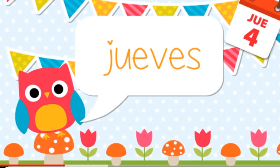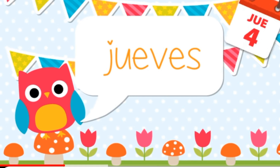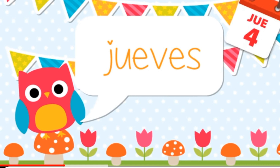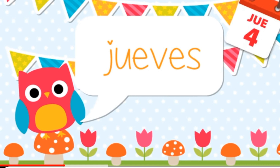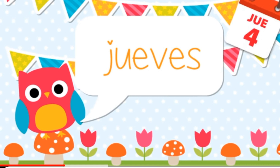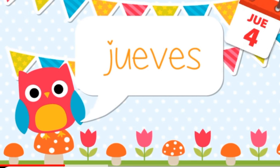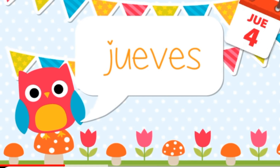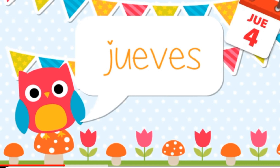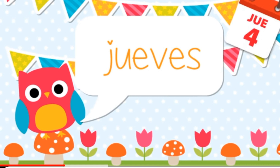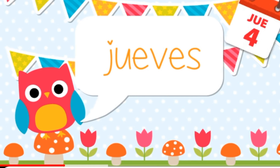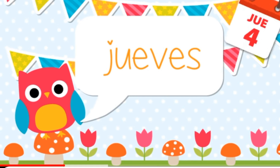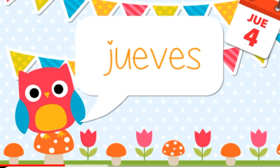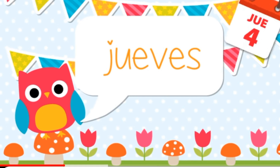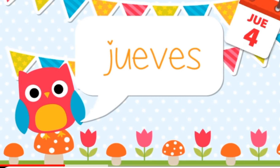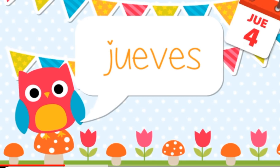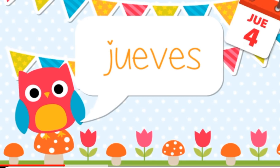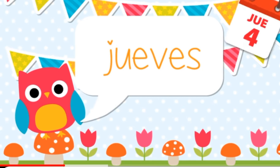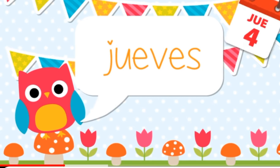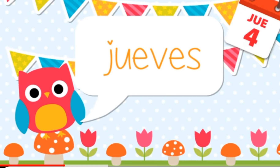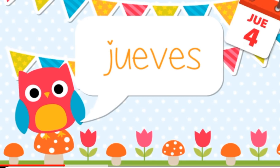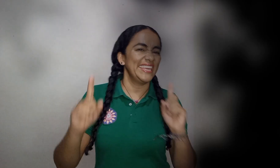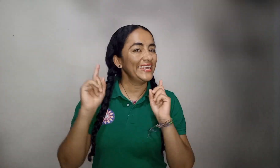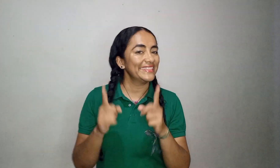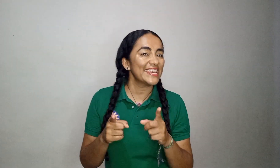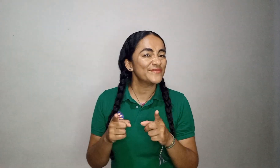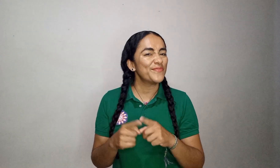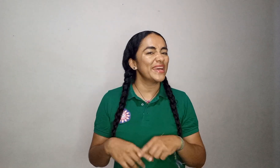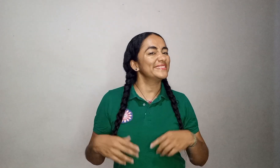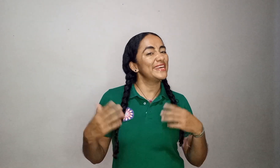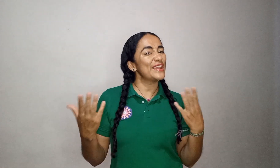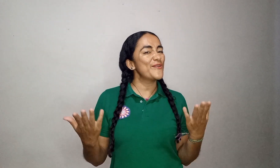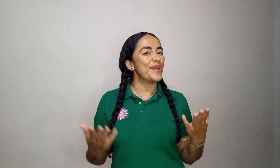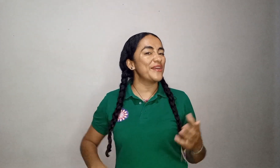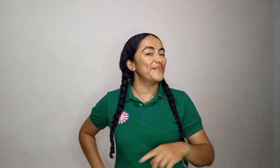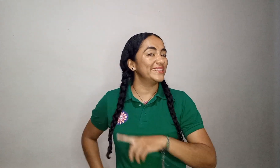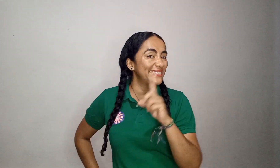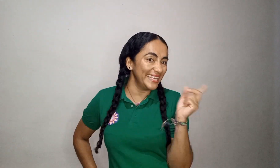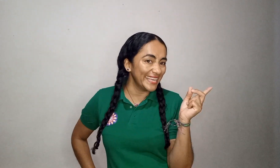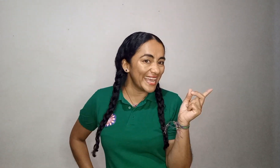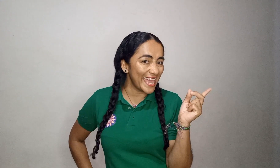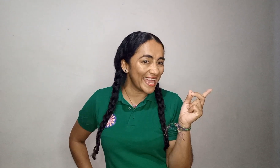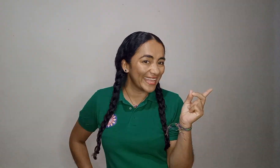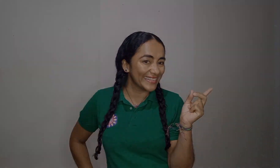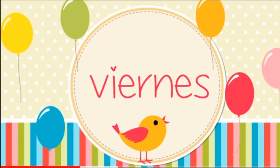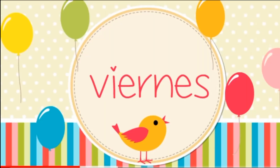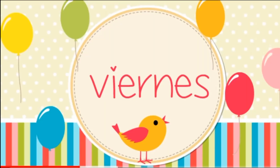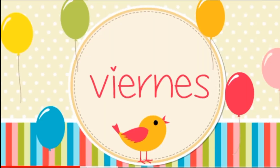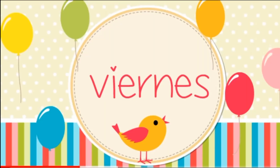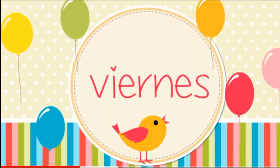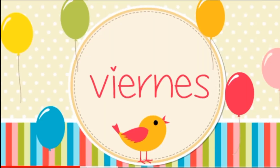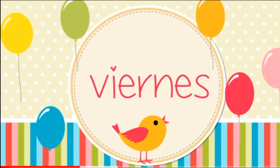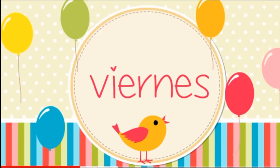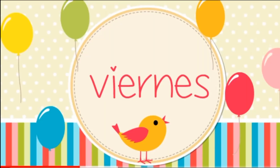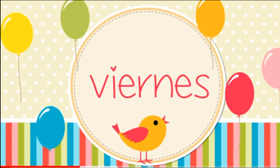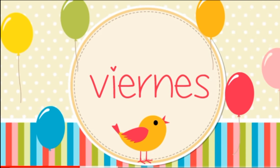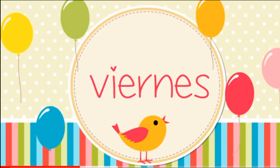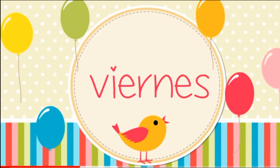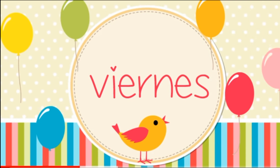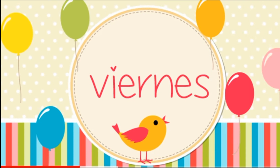llama jueves. Y después del jueves sigue el viernes, que es